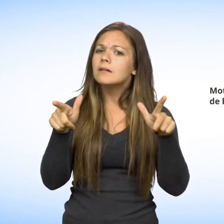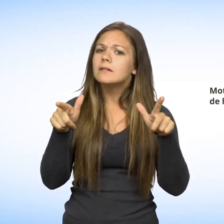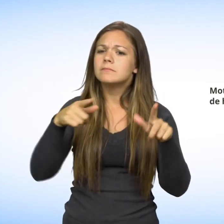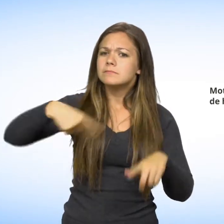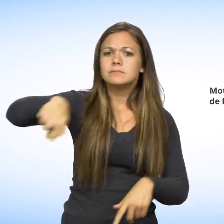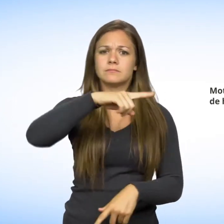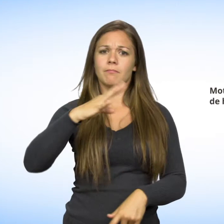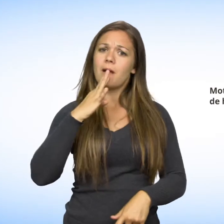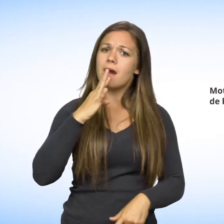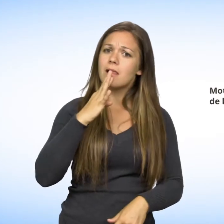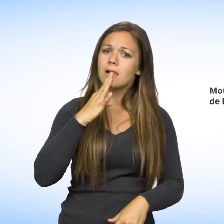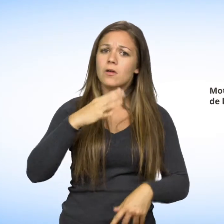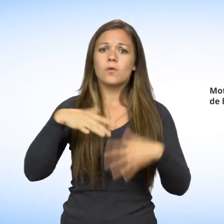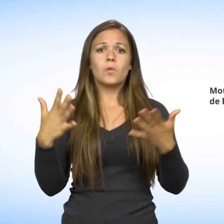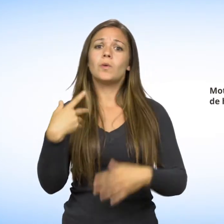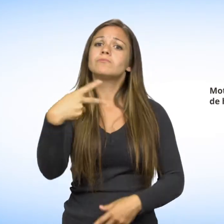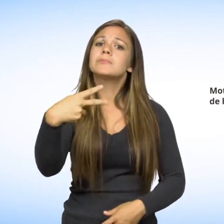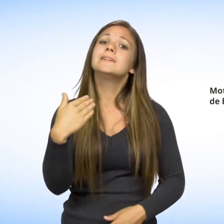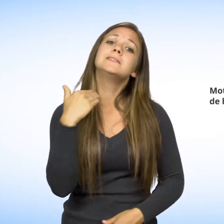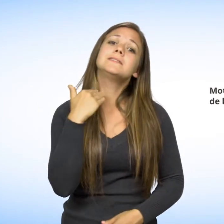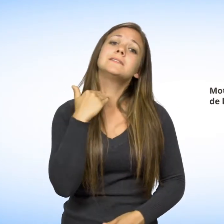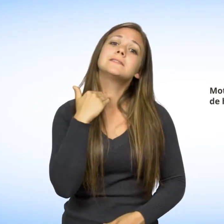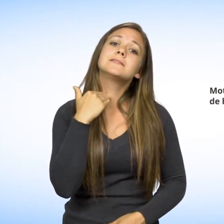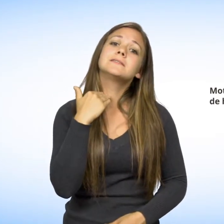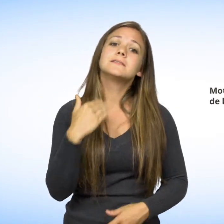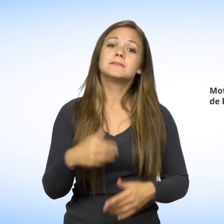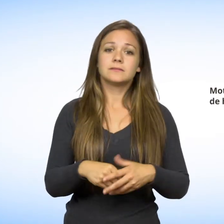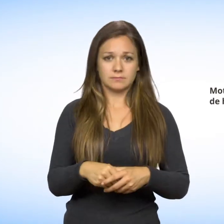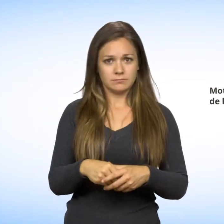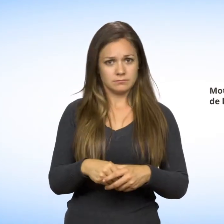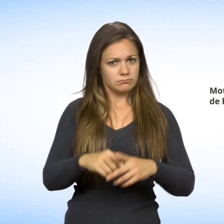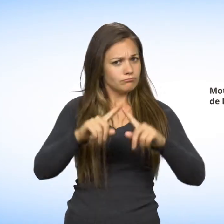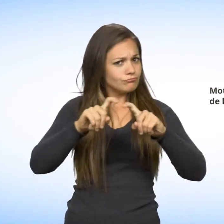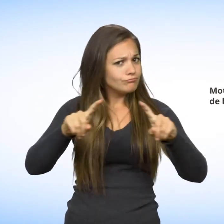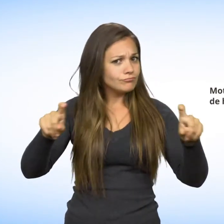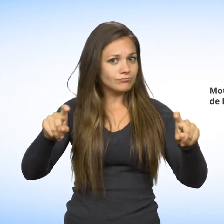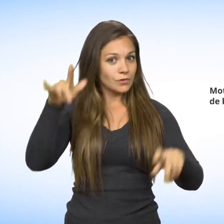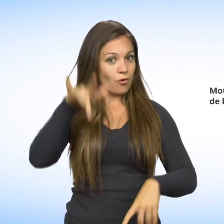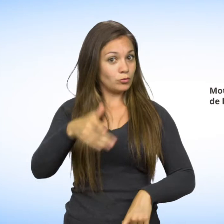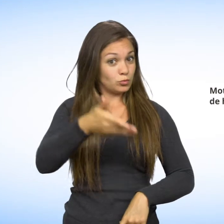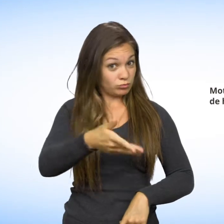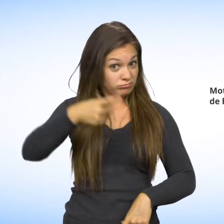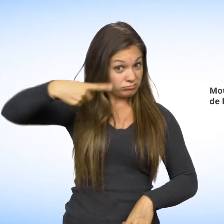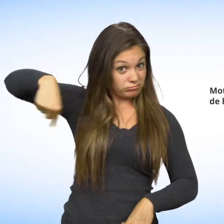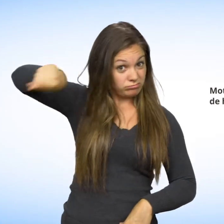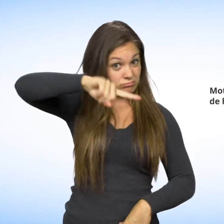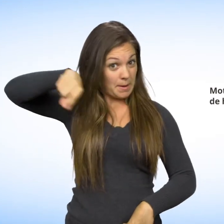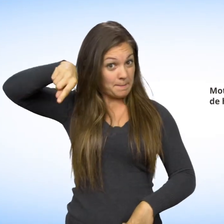cela signifie qu'on ne peut vous traiter différemment en raison de la langue que vous parler ou de votre accent même